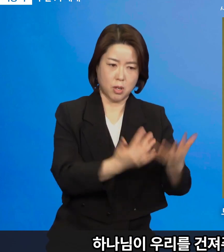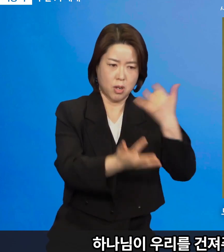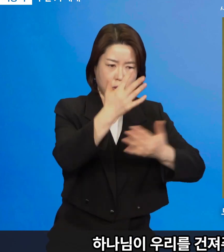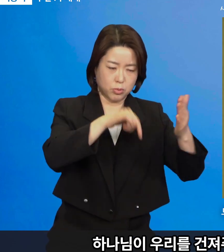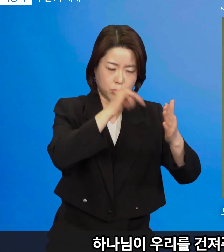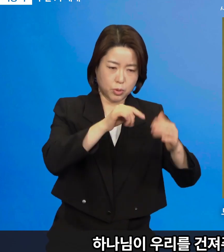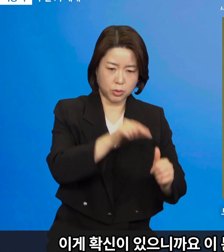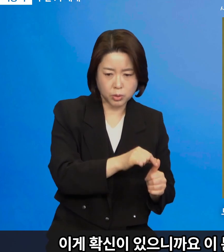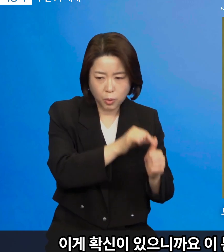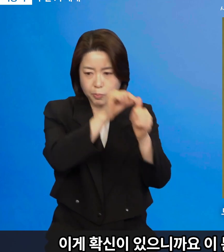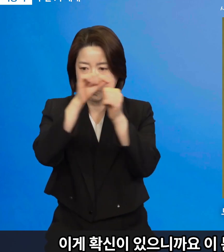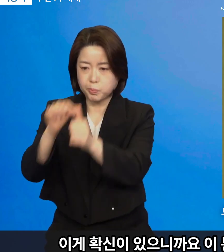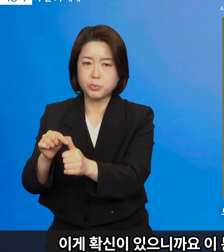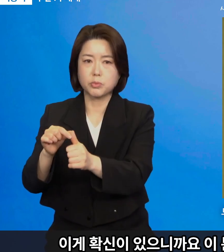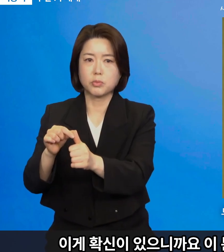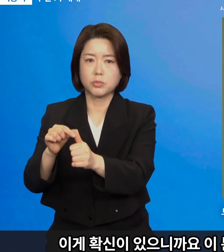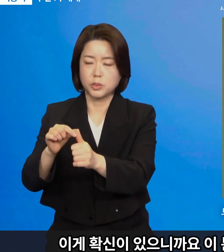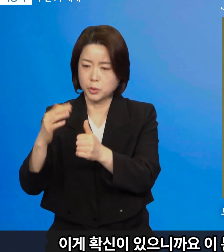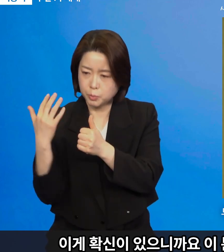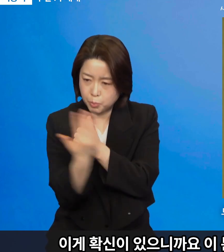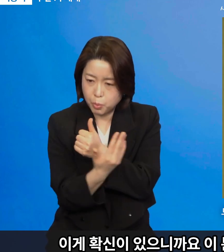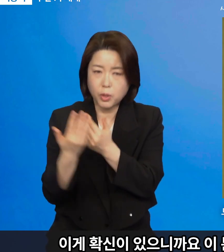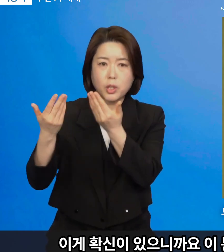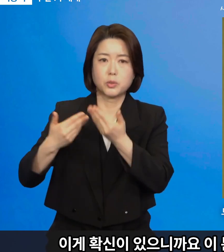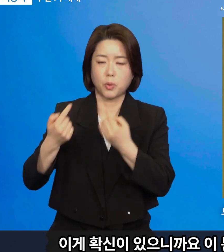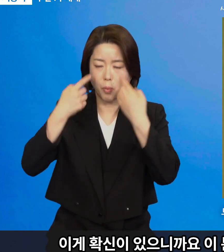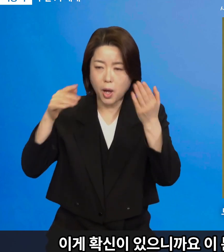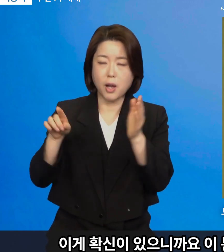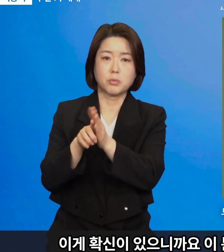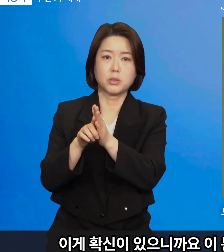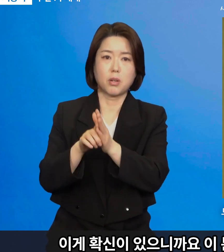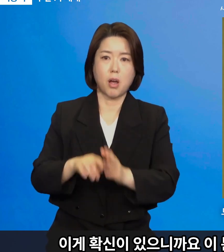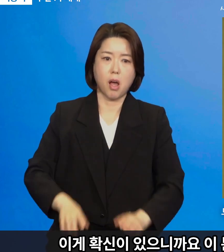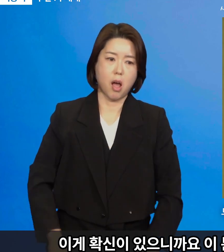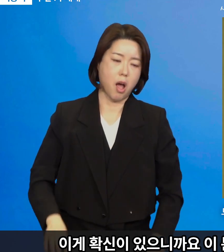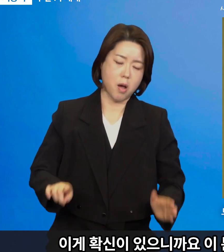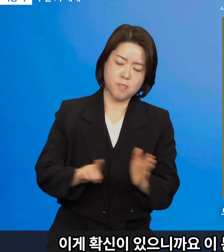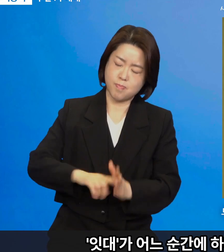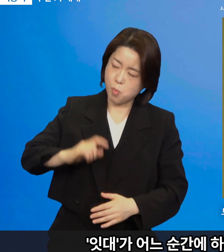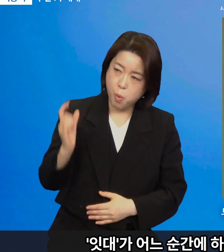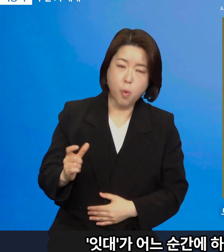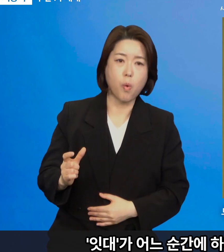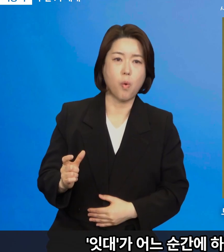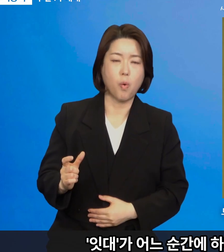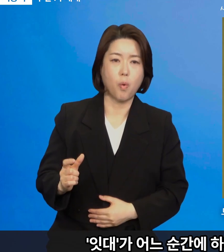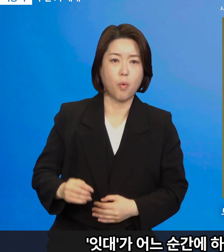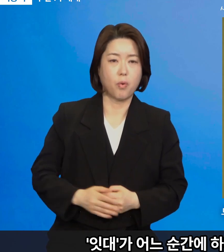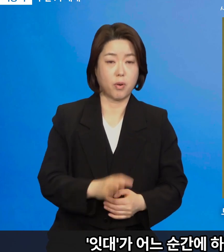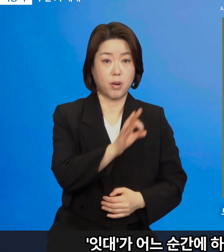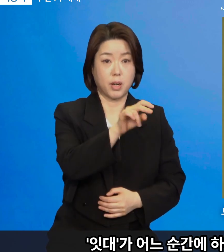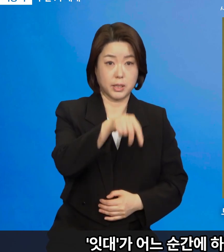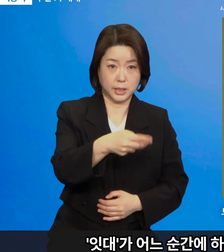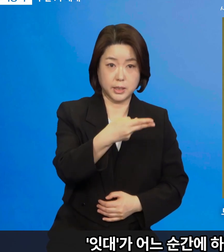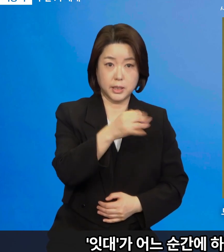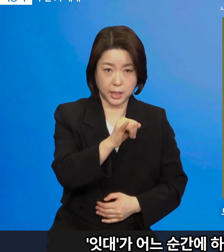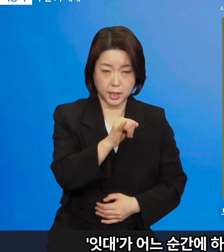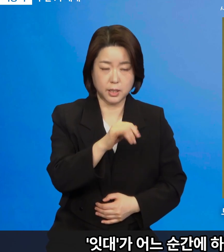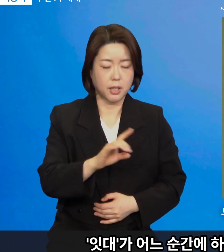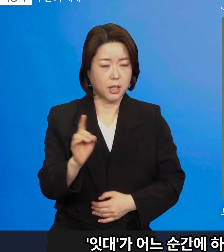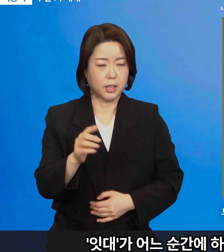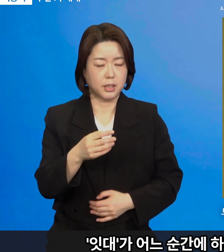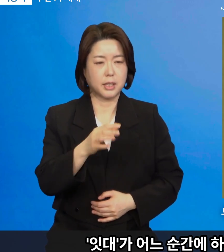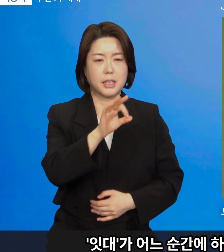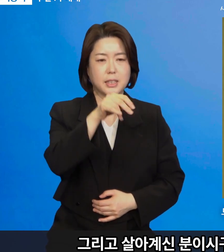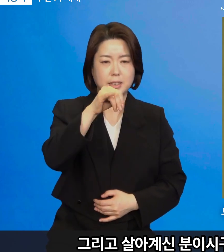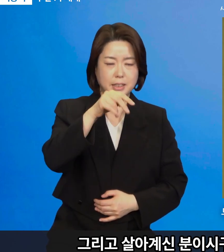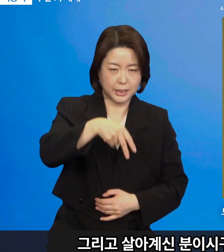불구덩이에서. 이게 확신이 있으니까요, 이분이 믿음이 견고하신 거예요. 이때가 어느 순간에 하나님이